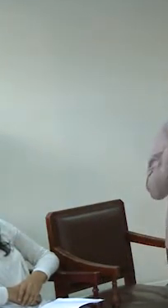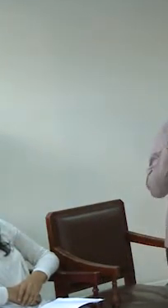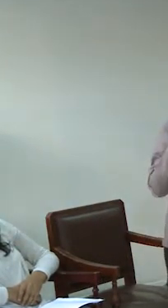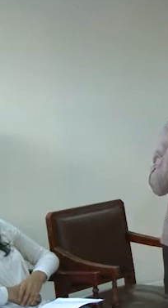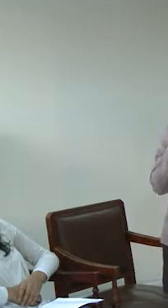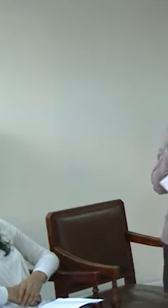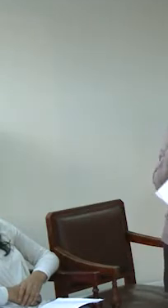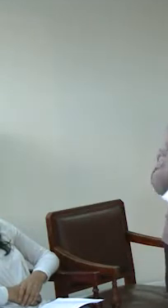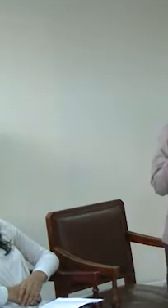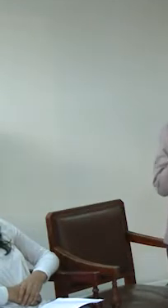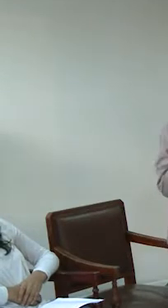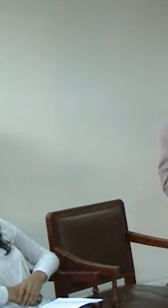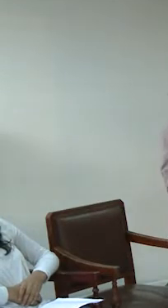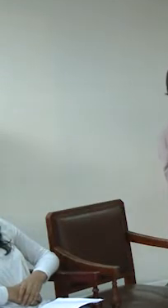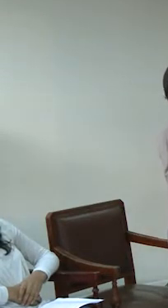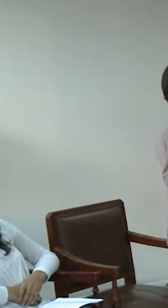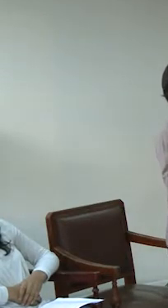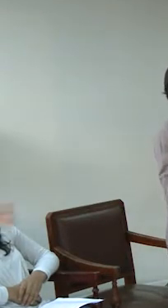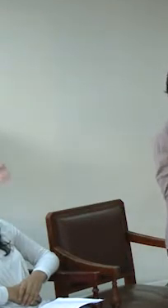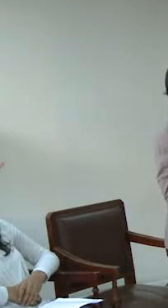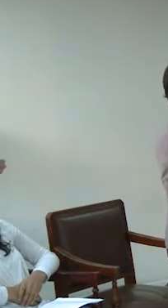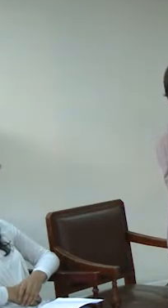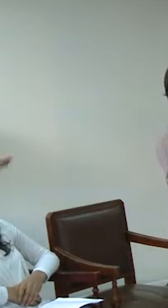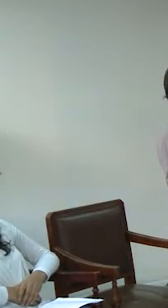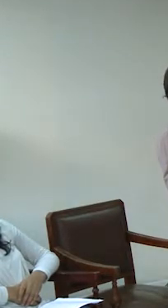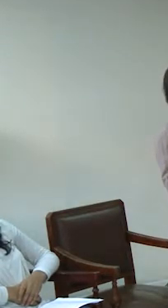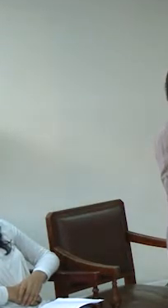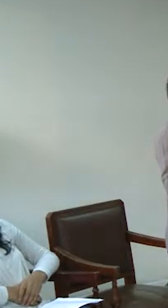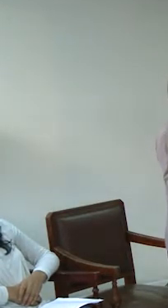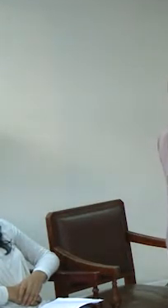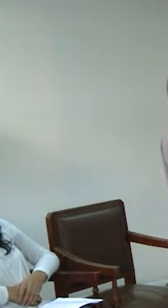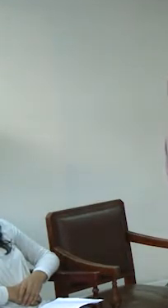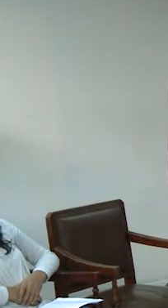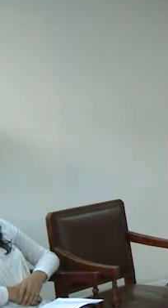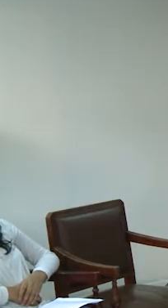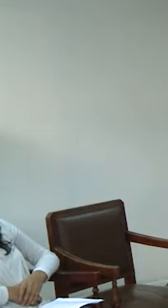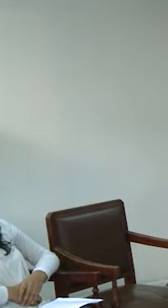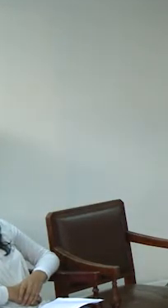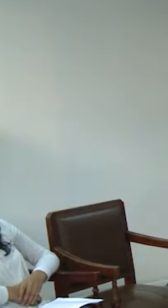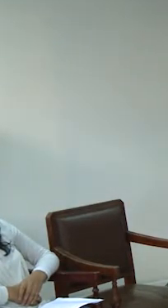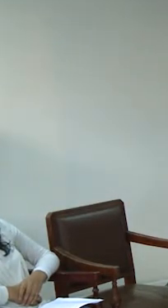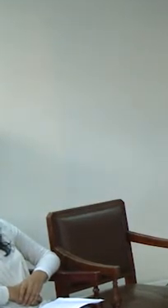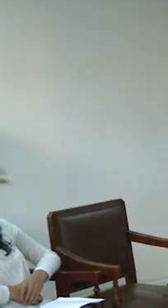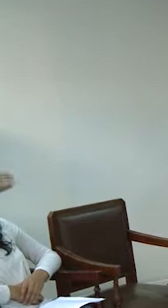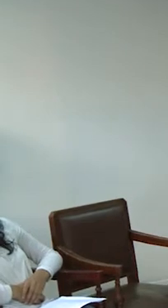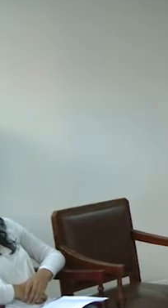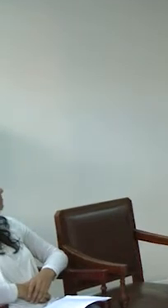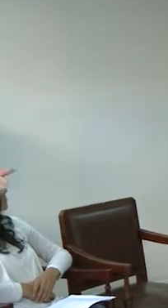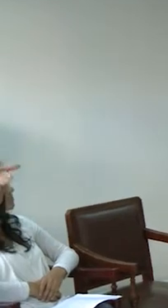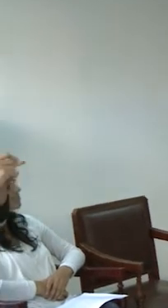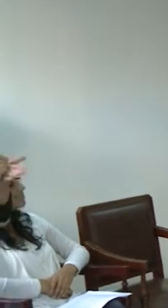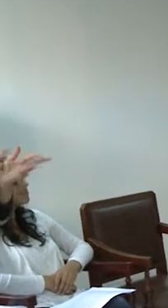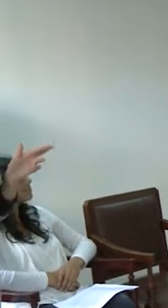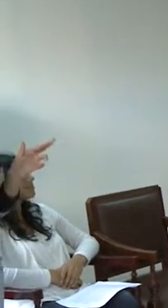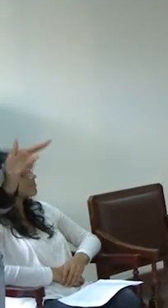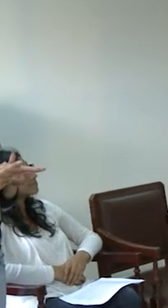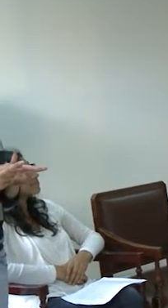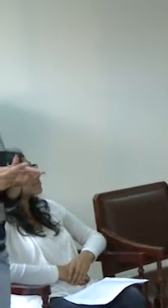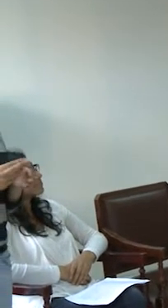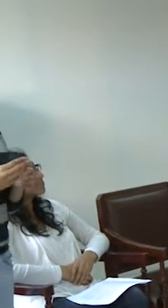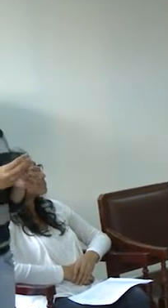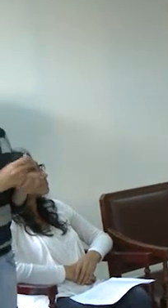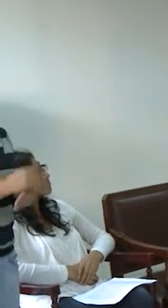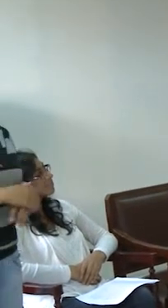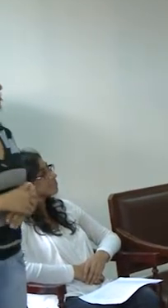A mí me pasa lo mismo que a la profe Gloria, puedo extenderme demasiado, entonces por eso escribí dos paginitas, con el ánimo más